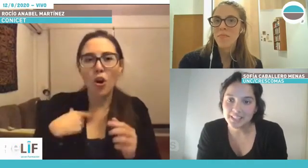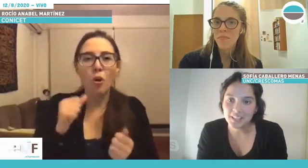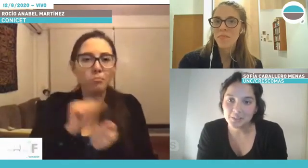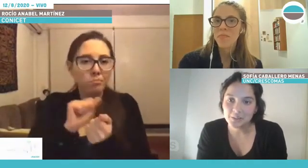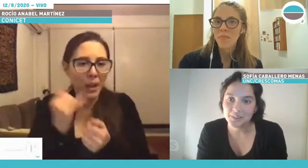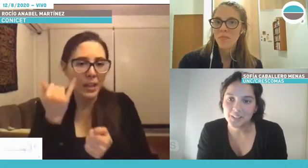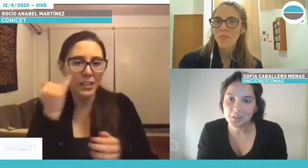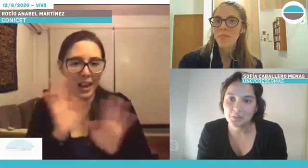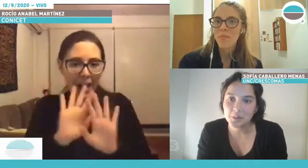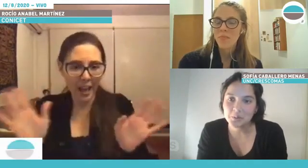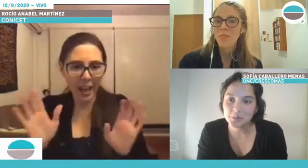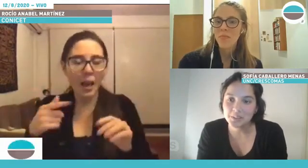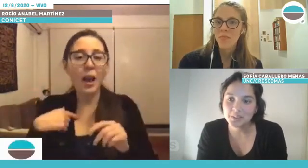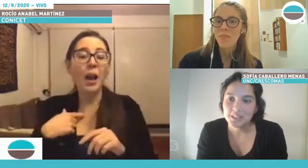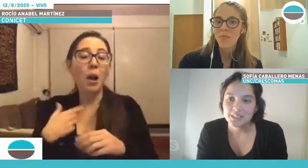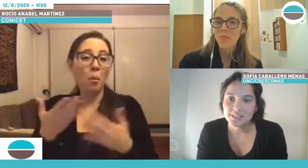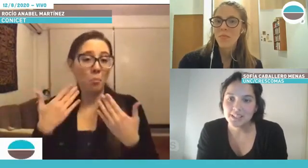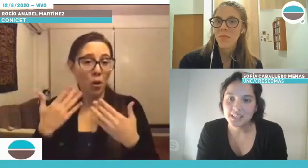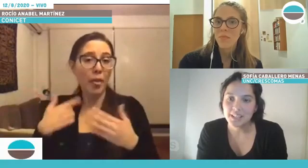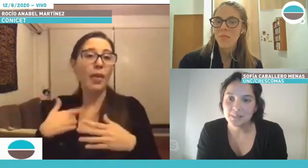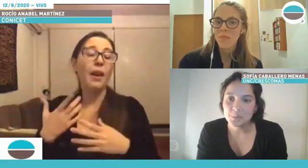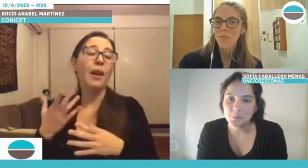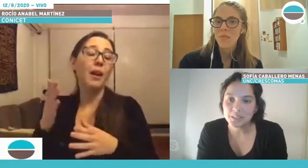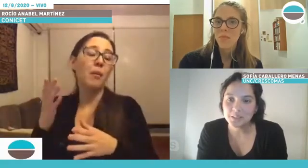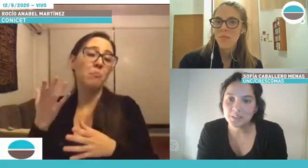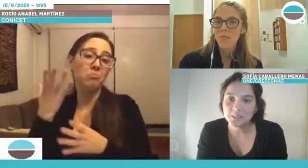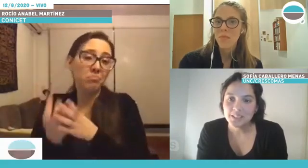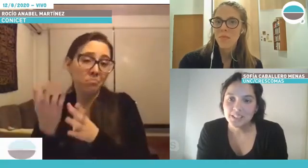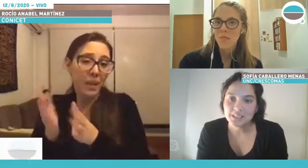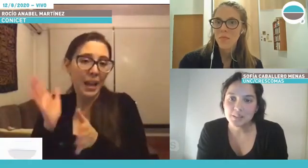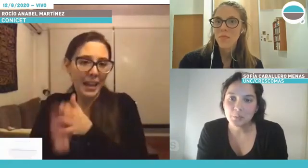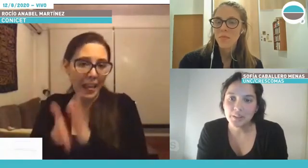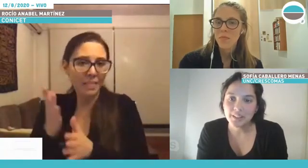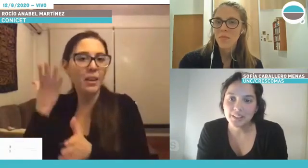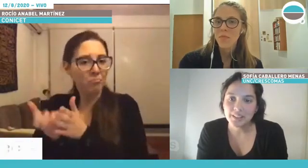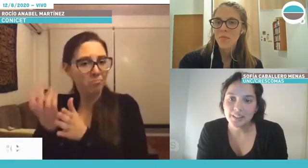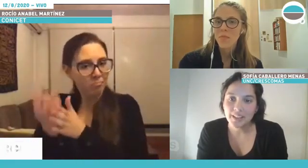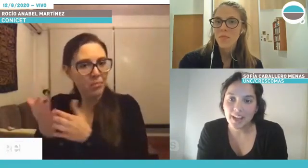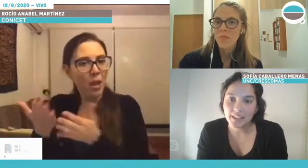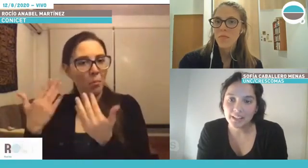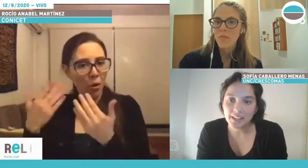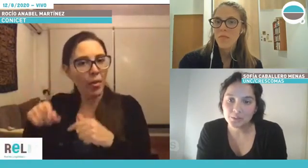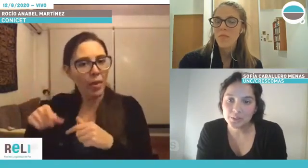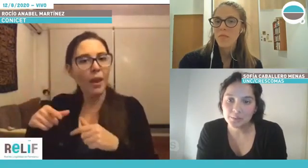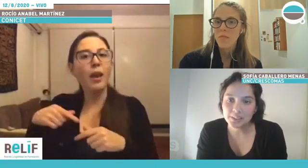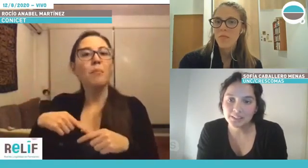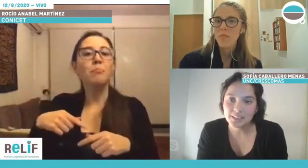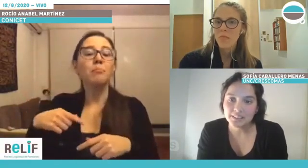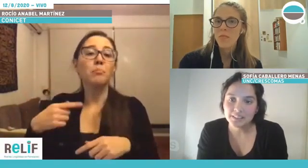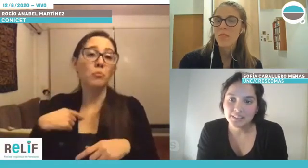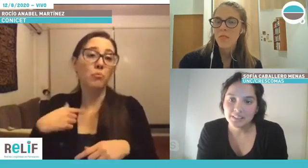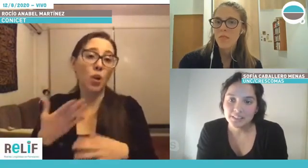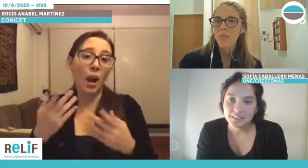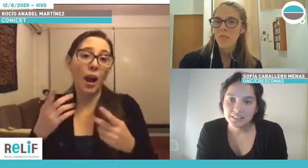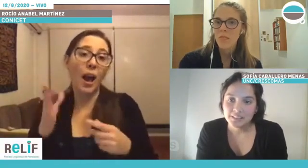de señario número 1, se publicó y se puede descargar